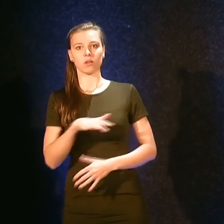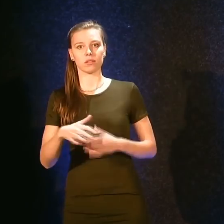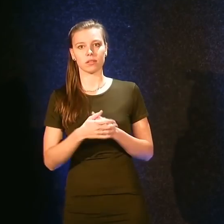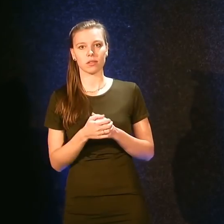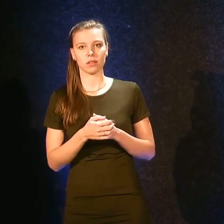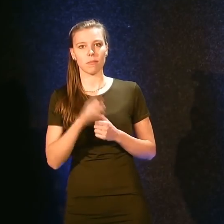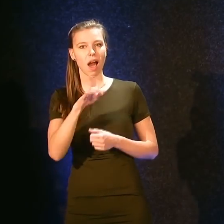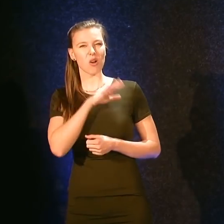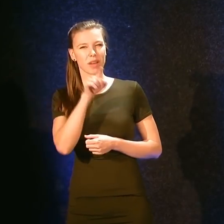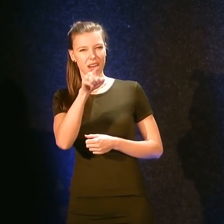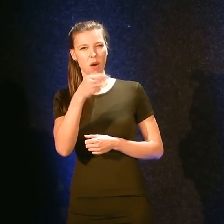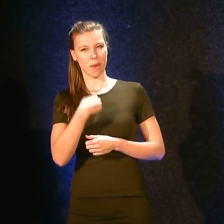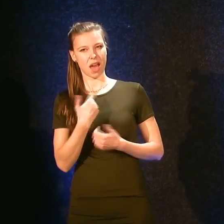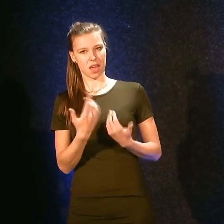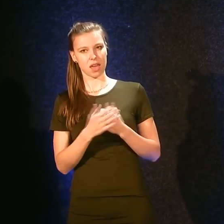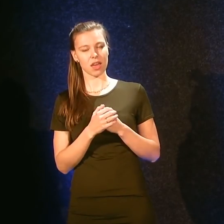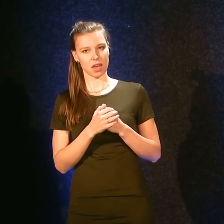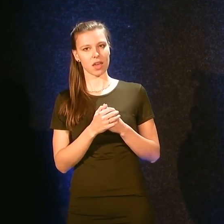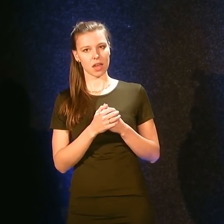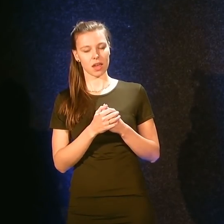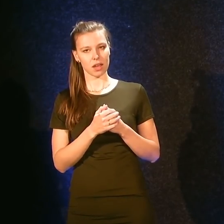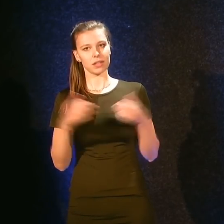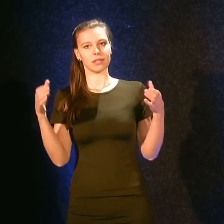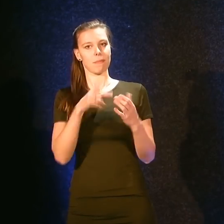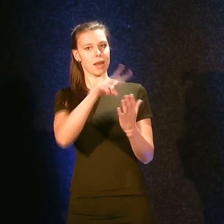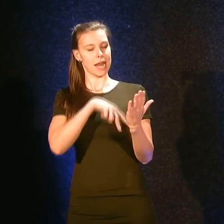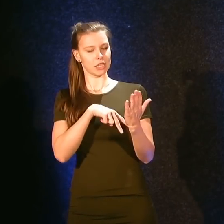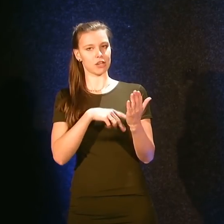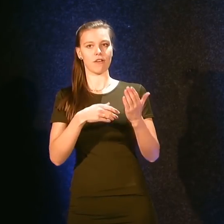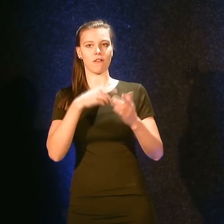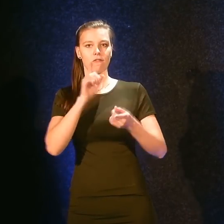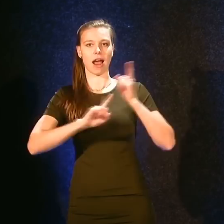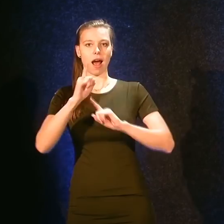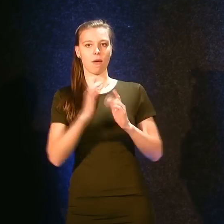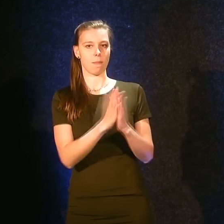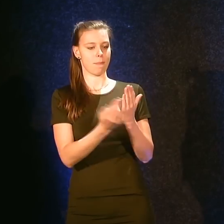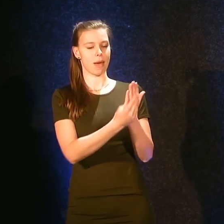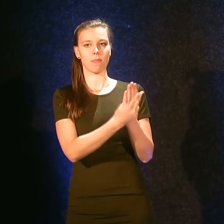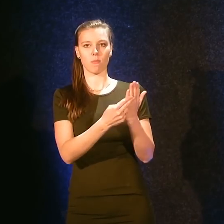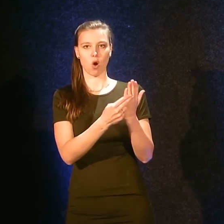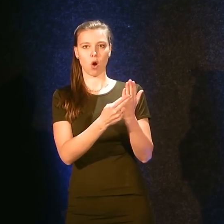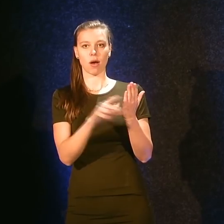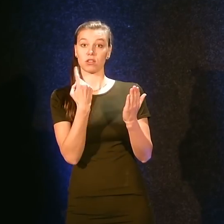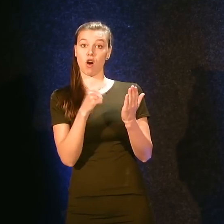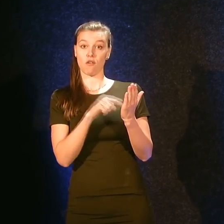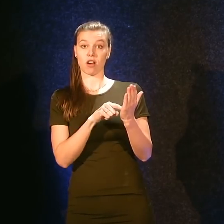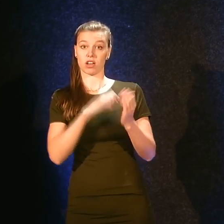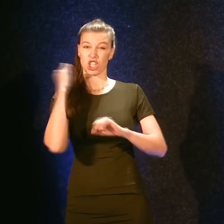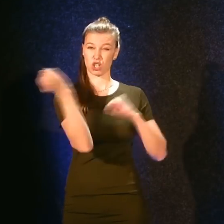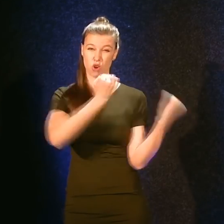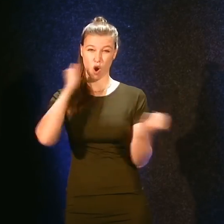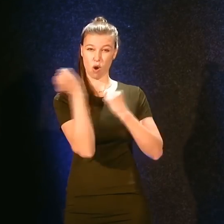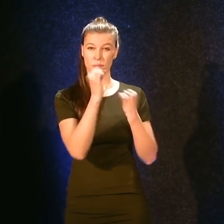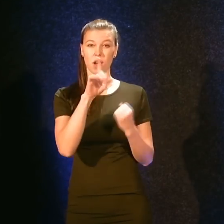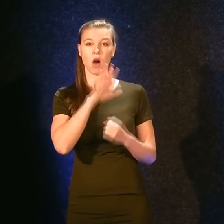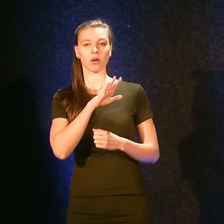jou en bij mij. We gaan samen lezen een verhaal in de Bijbel waar het gaat over zo'n storm en vooral ook hoe